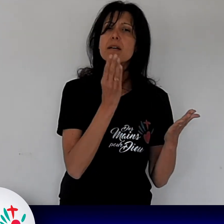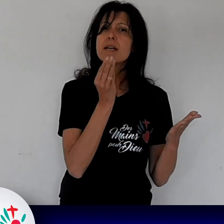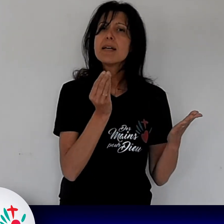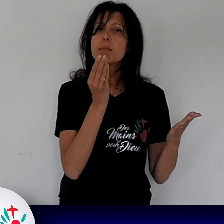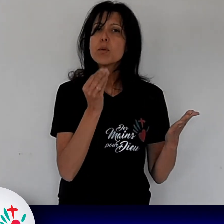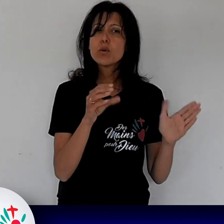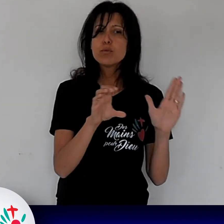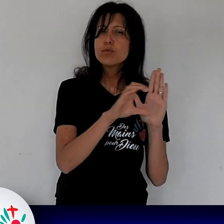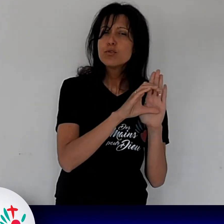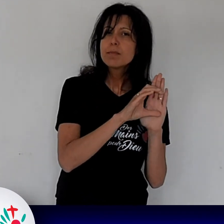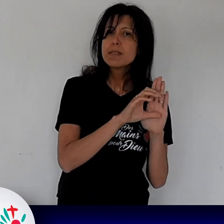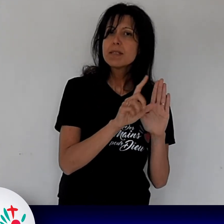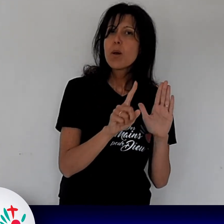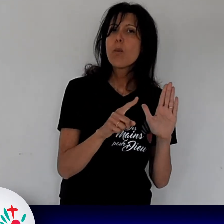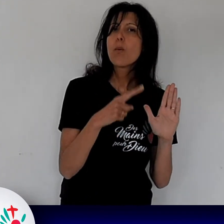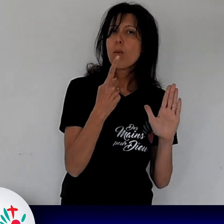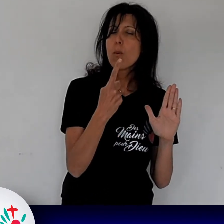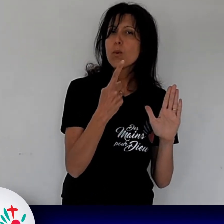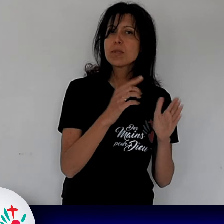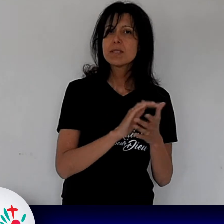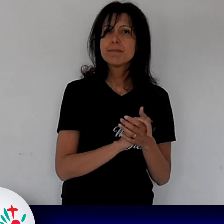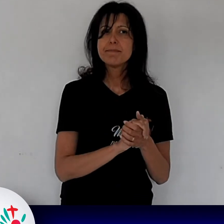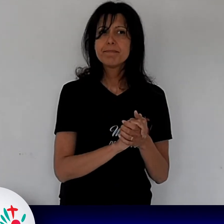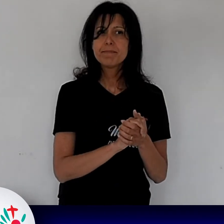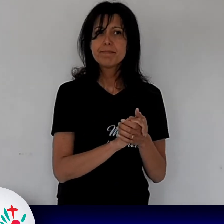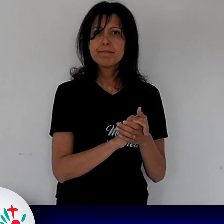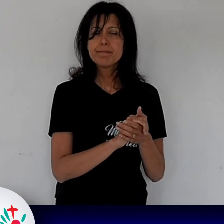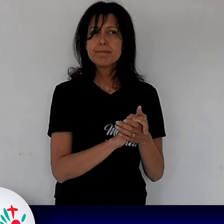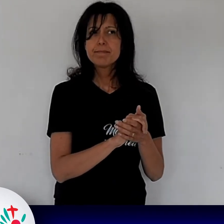C'est la définition même de la foi.